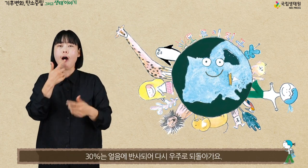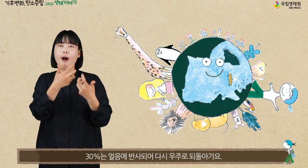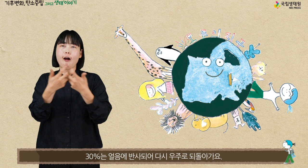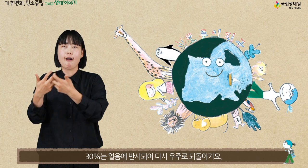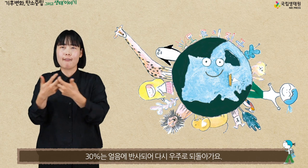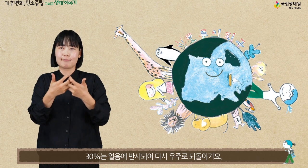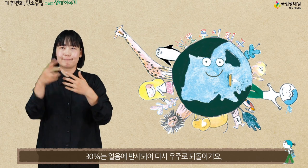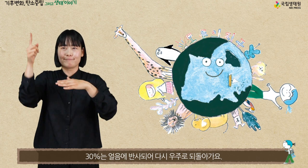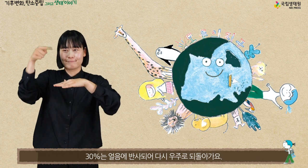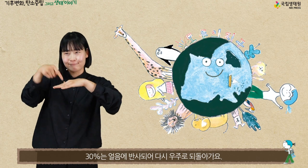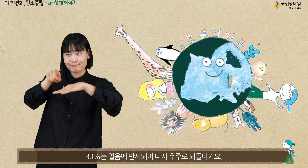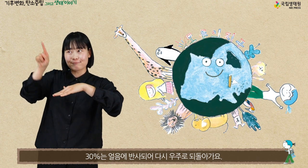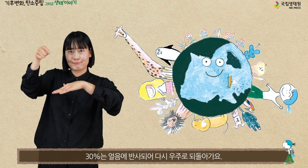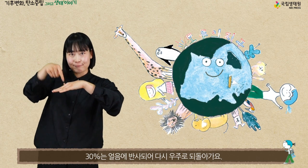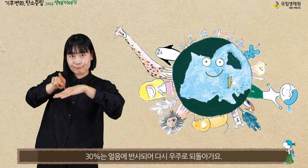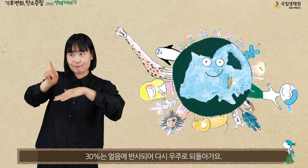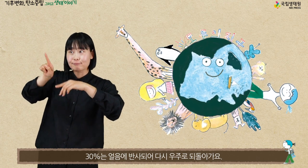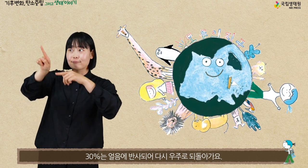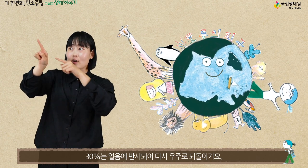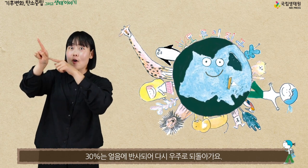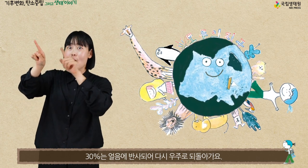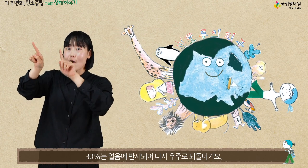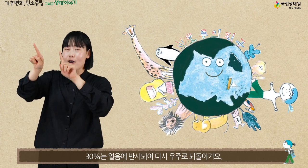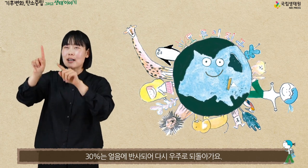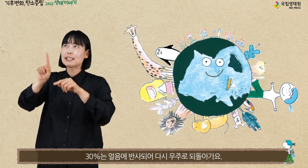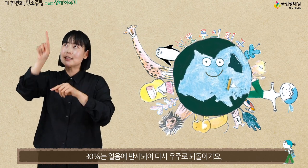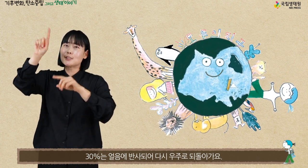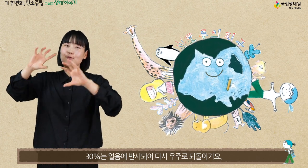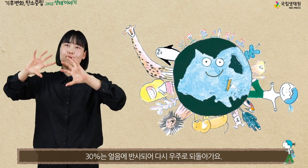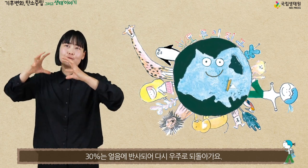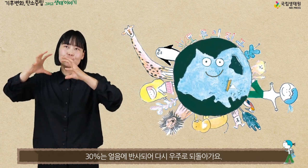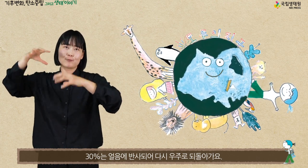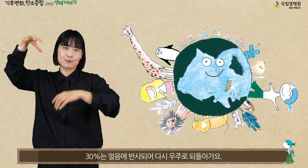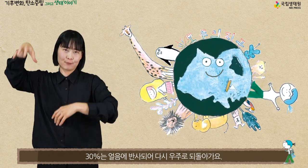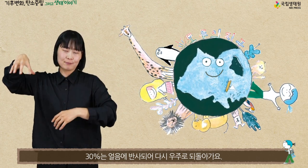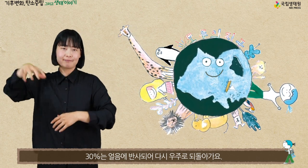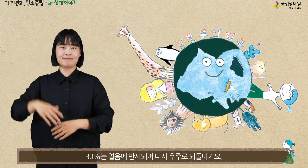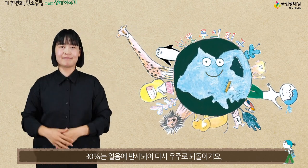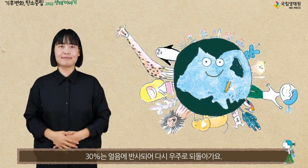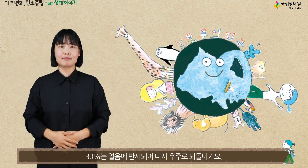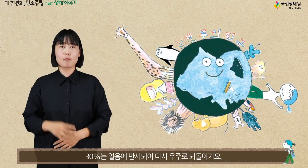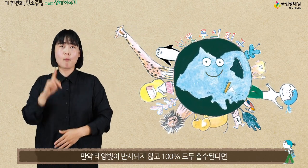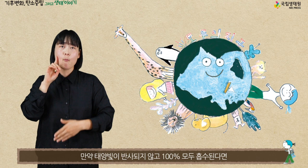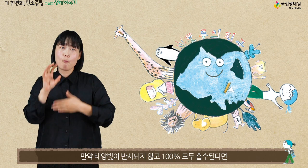30%는 얼음에 반사되어 다시 우주로 되돌아가요.